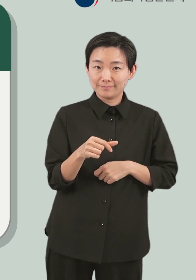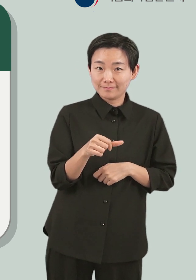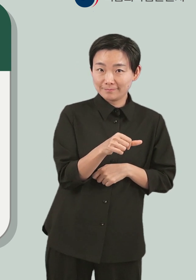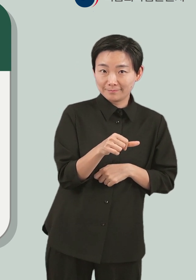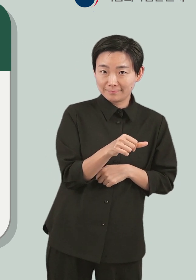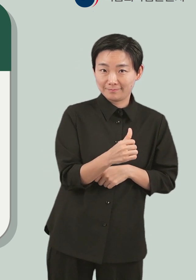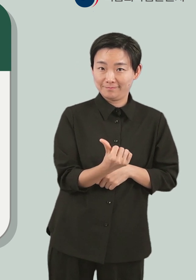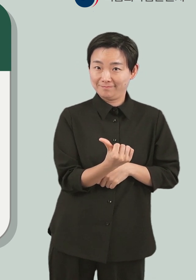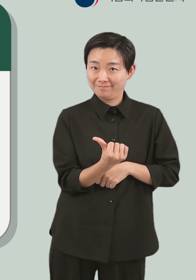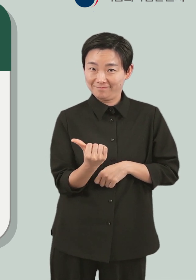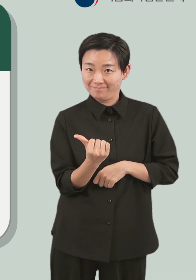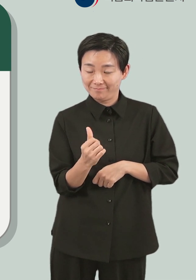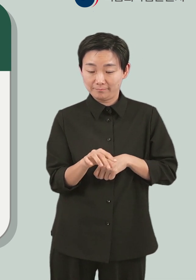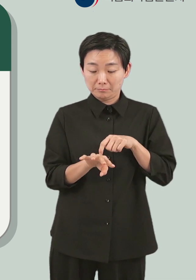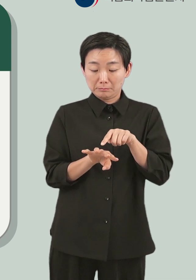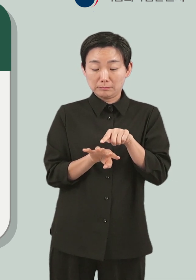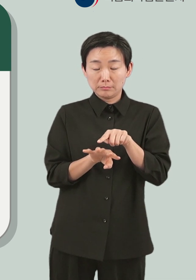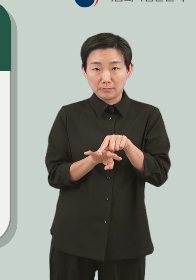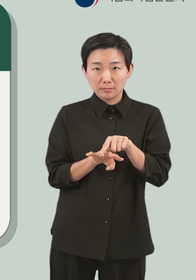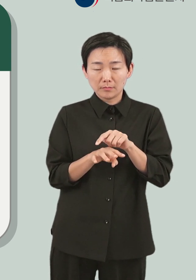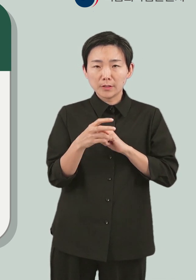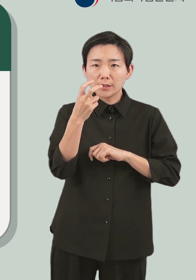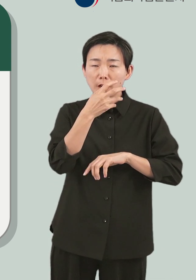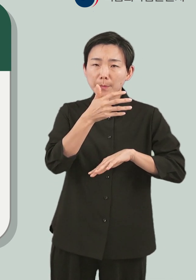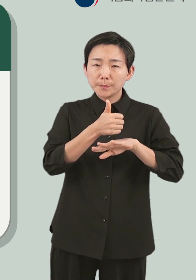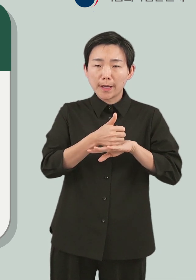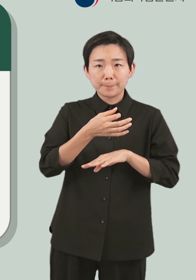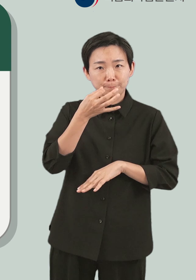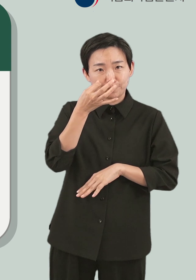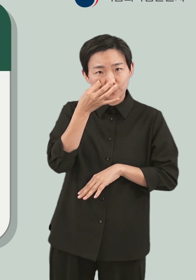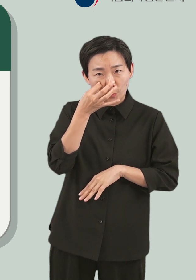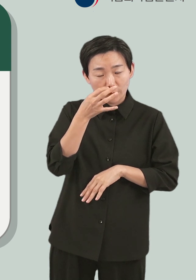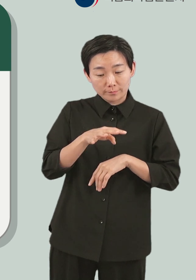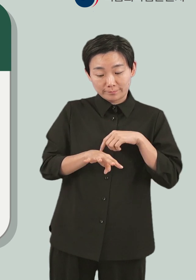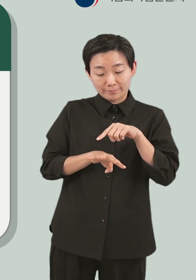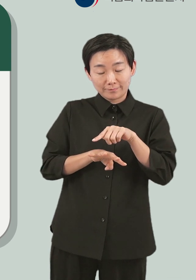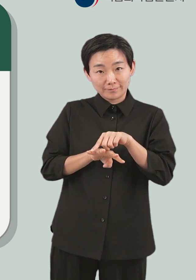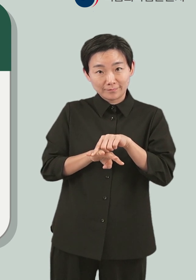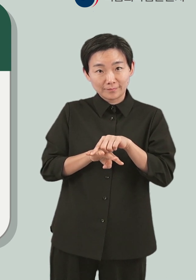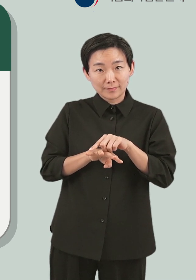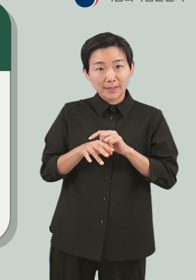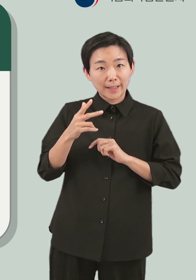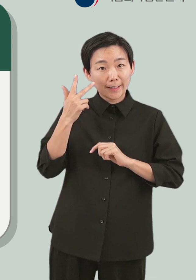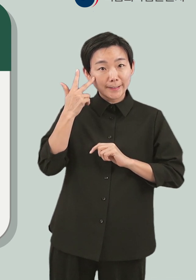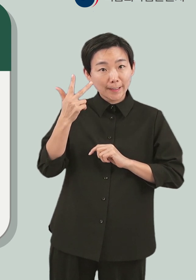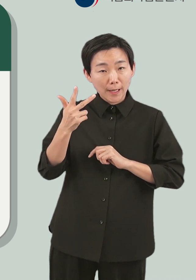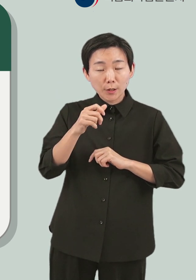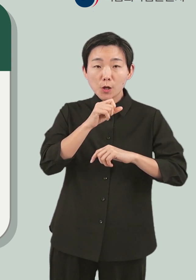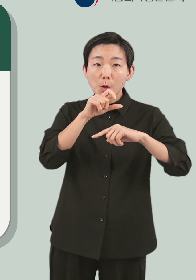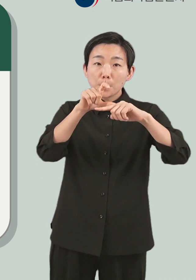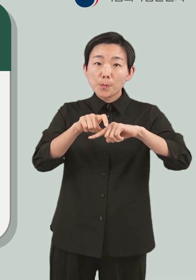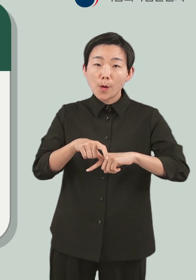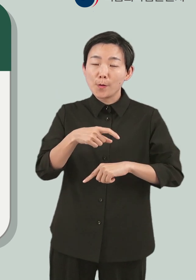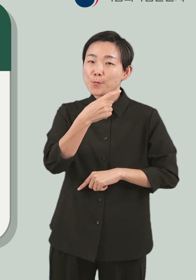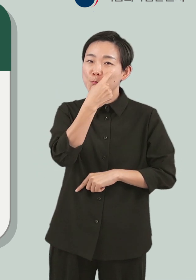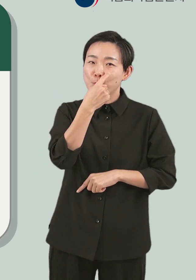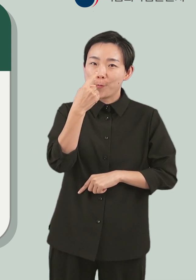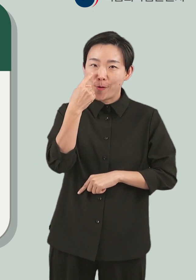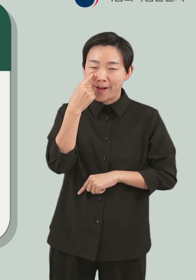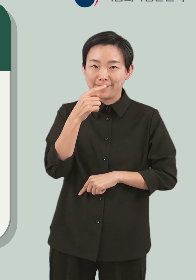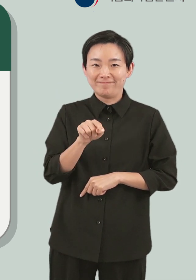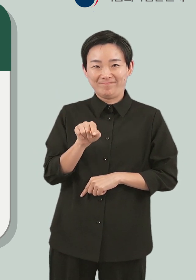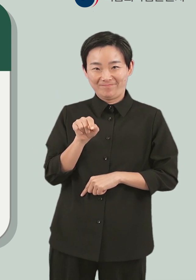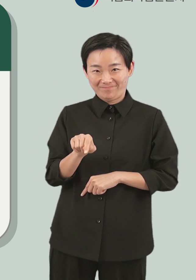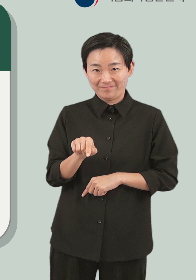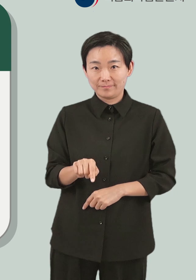아래쪽에는 4개의 버튼이 있으며 블루투스 버튼, 이전 다음 버튼, 기록 불러오기 버튼, 주 평균 확인 버튼